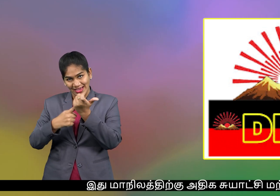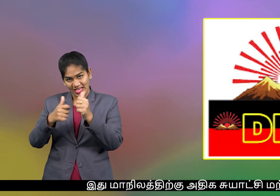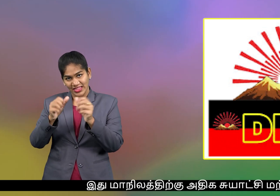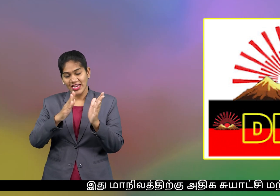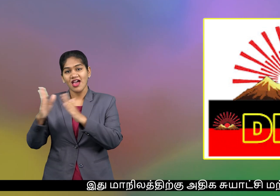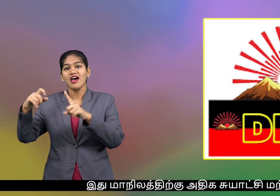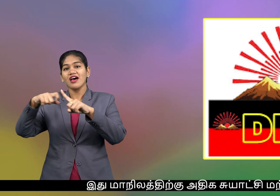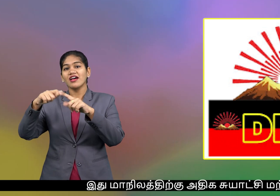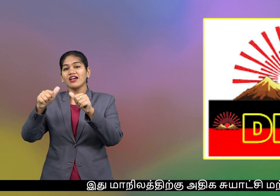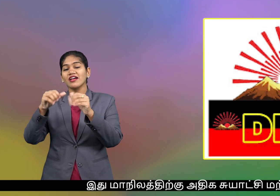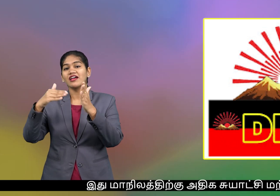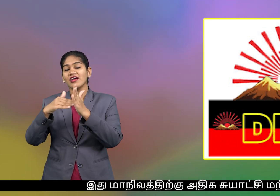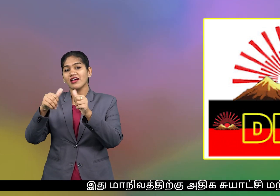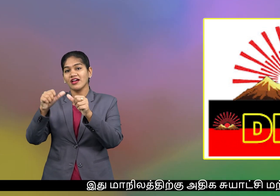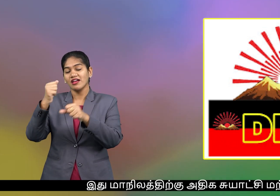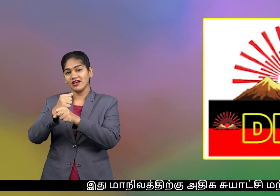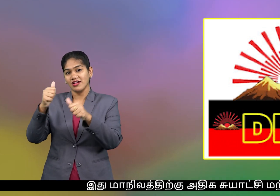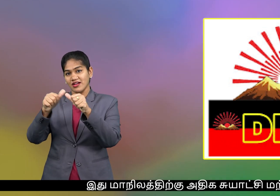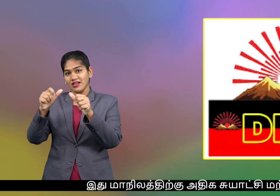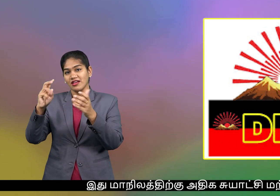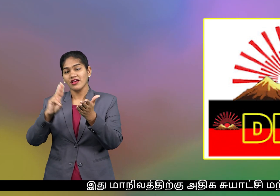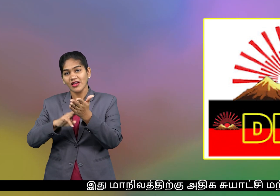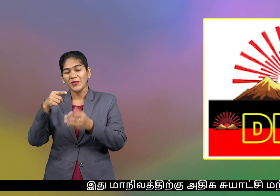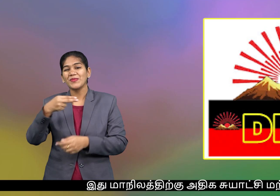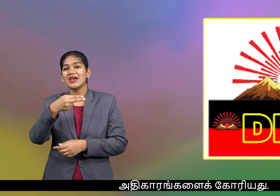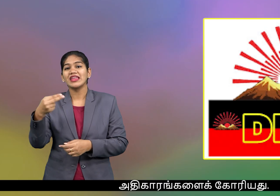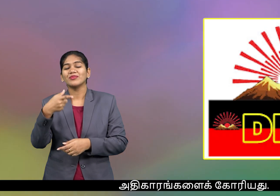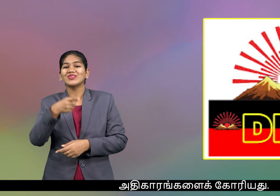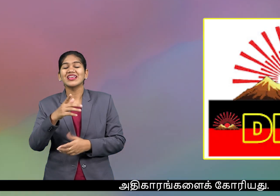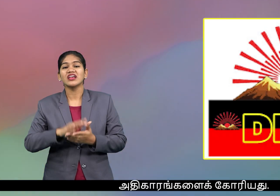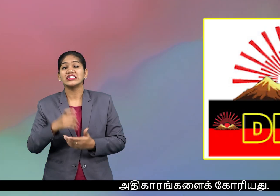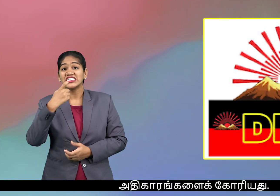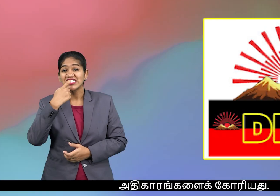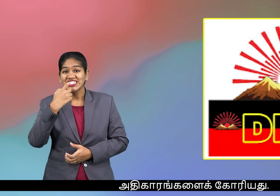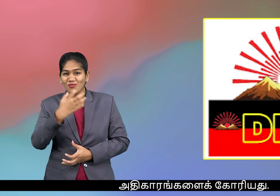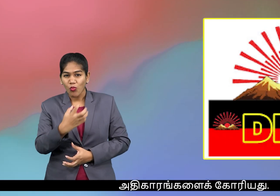இது மாநிலத்திற்கு அதிக சுயாட்சி மற்றும் அதிகாரங்களை கோரியது.